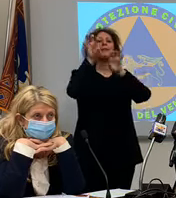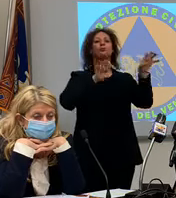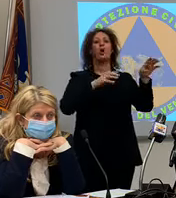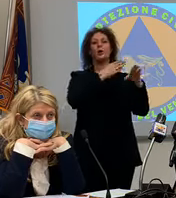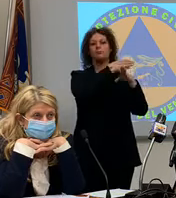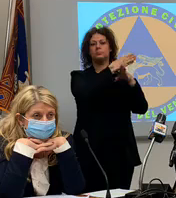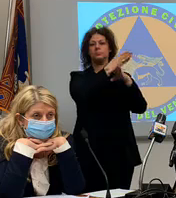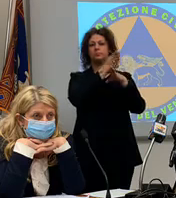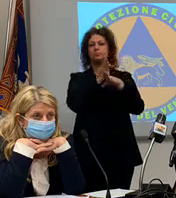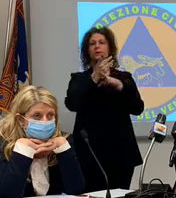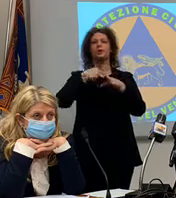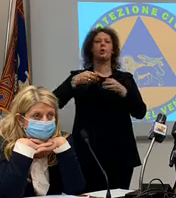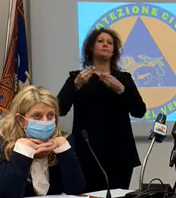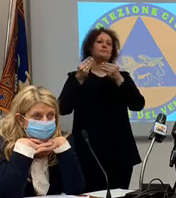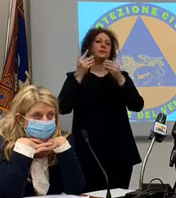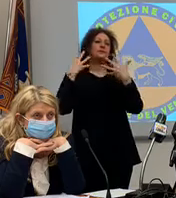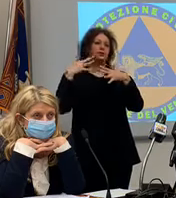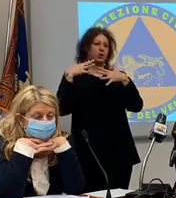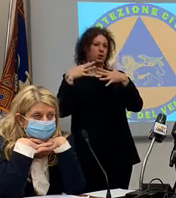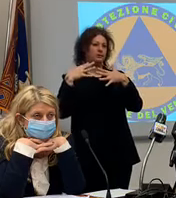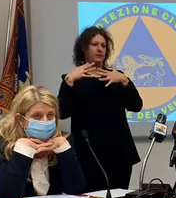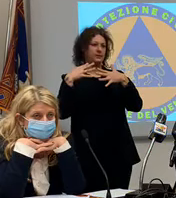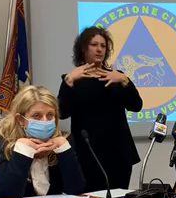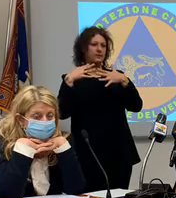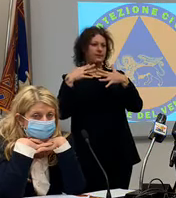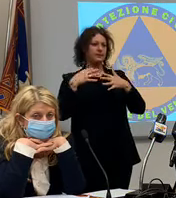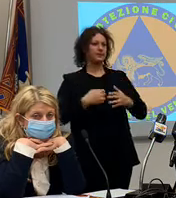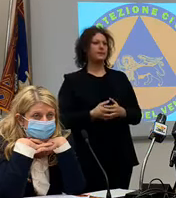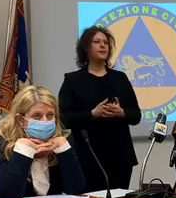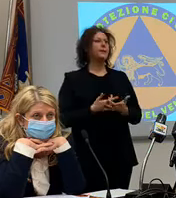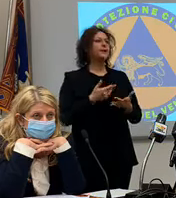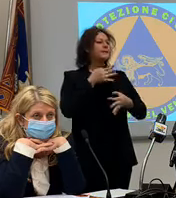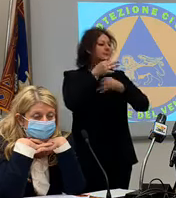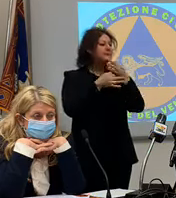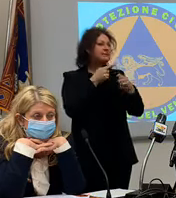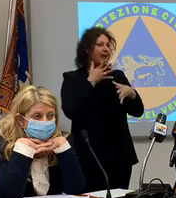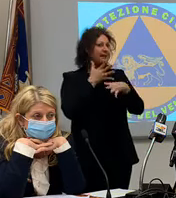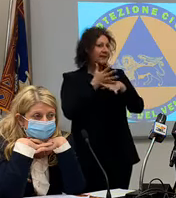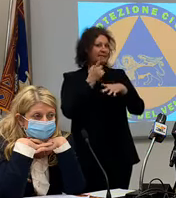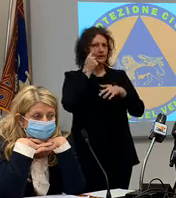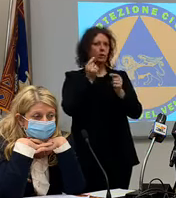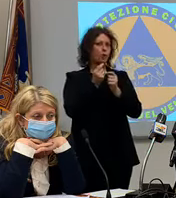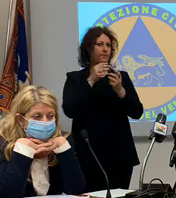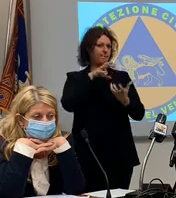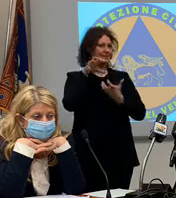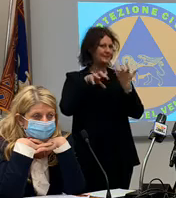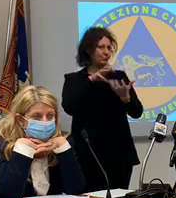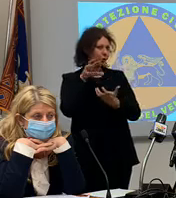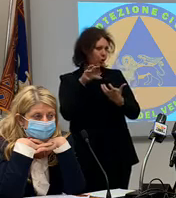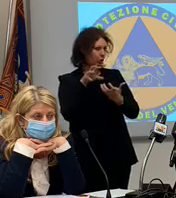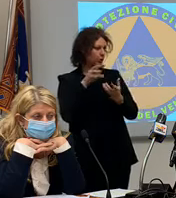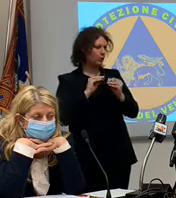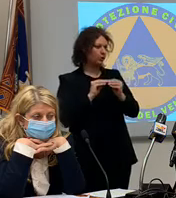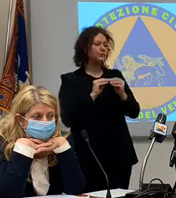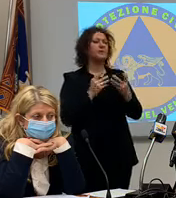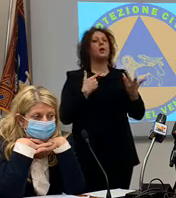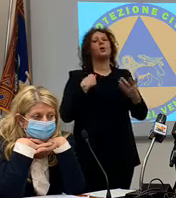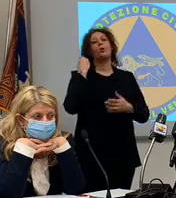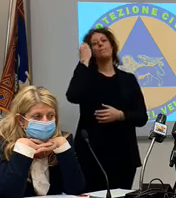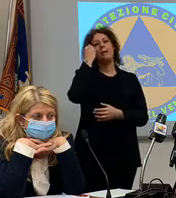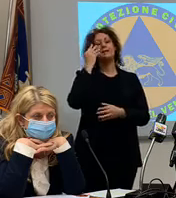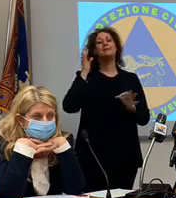milioni comunque essere un mix di soluzioni Allora di misure Guarda io penso che se si fa se si fa a livello nazionale con i